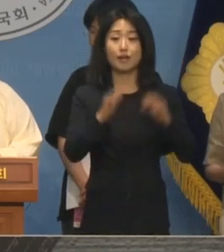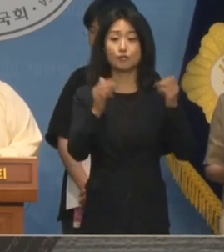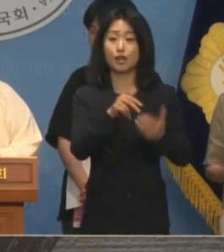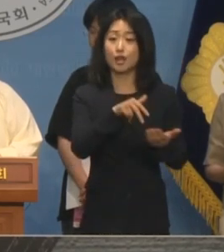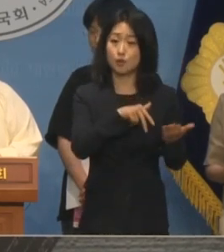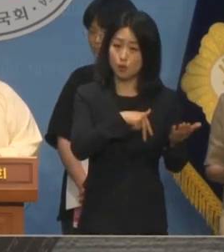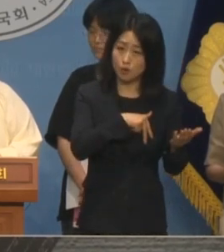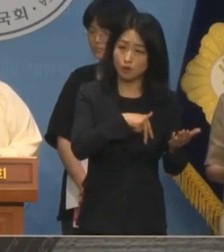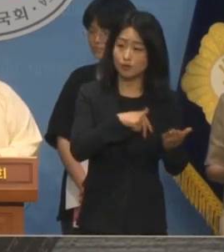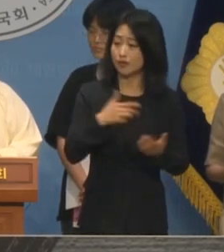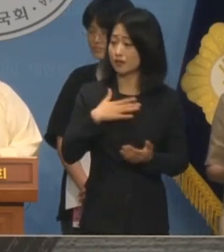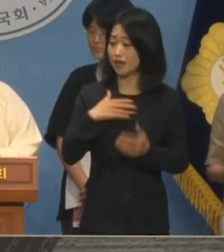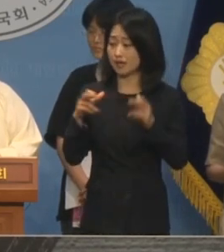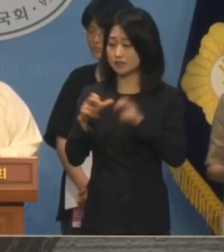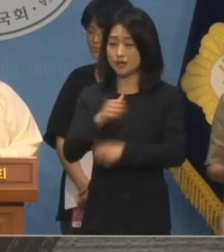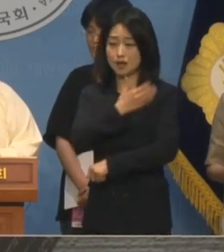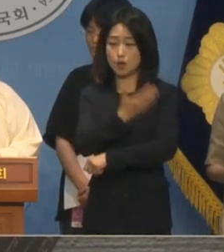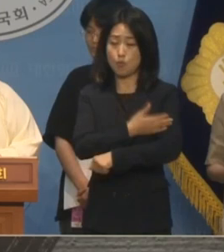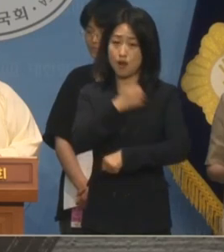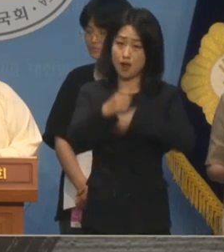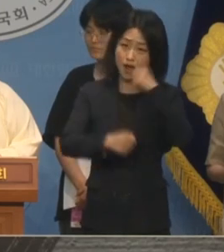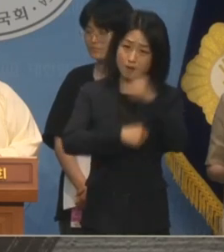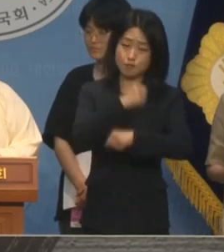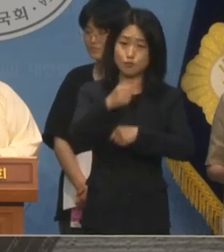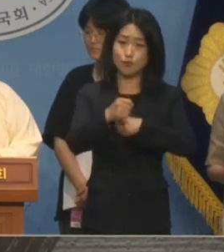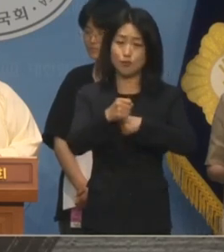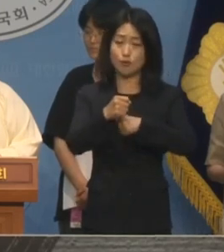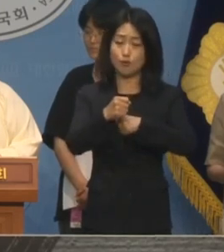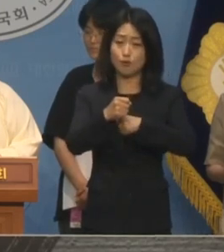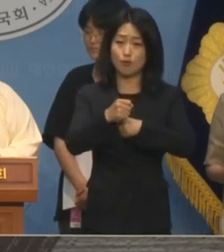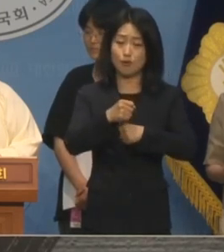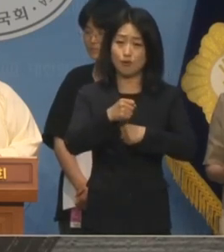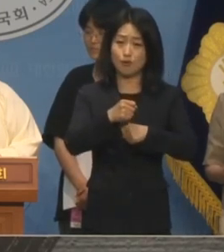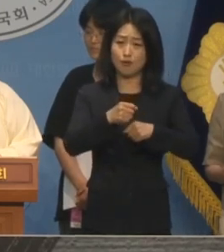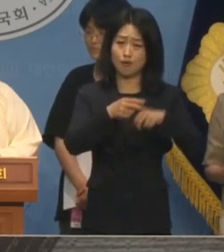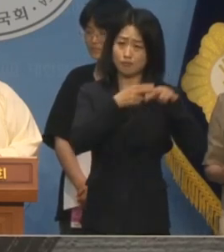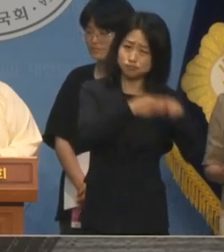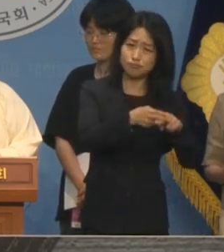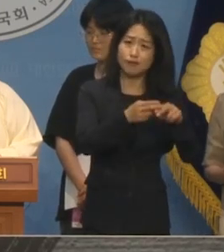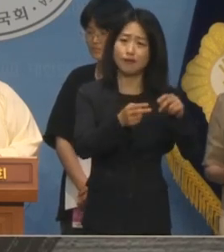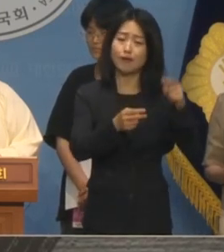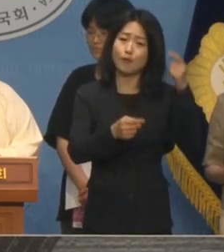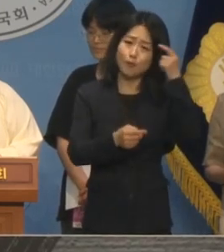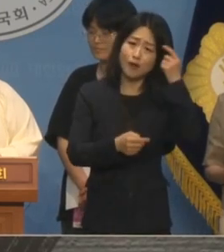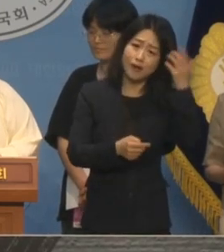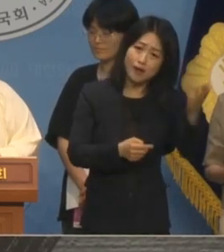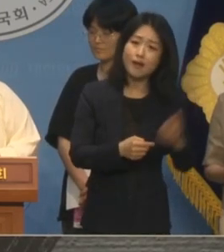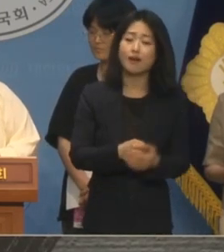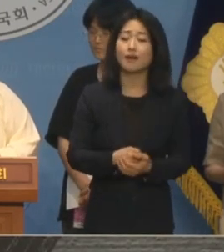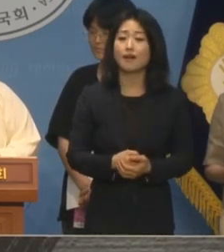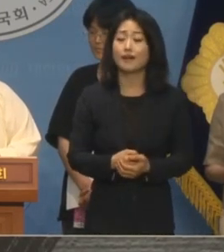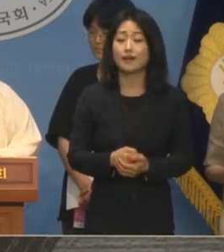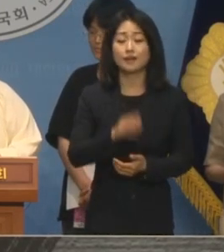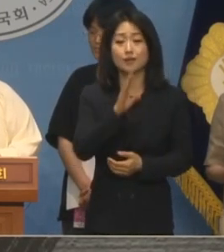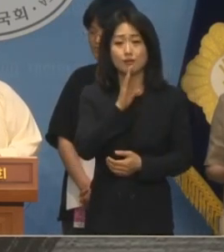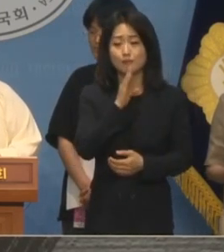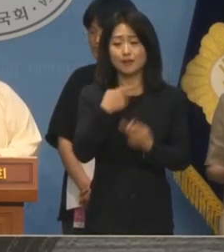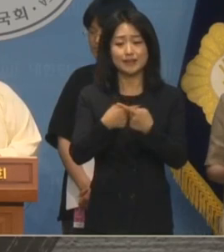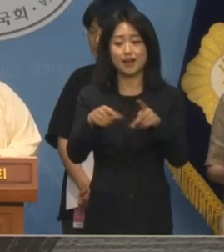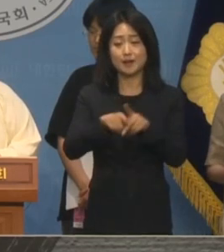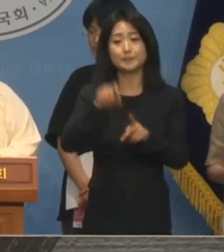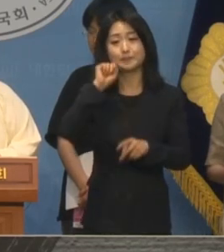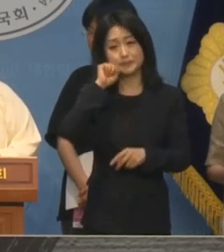정치인들이 우리의 권리를 함부로 들었다 놨다 하는 건가요? 정말 이해할